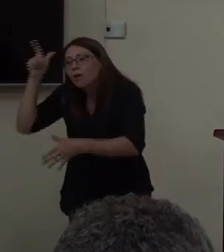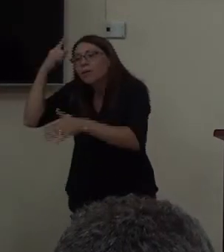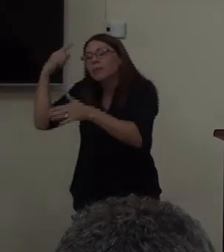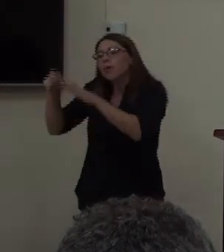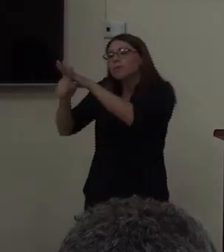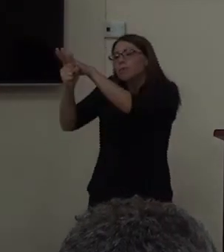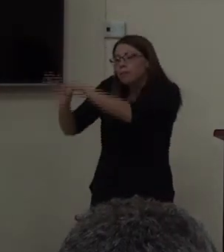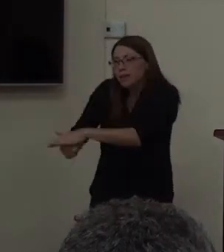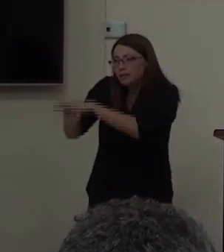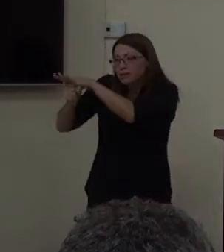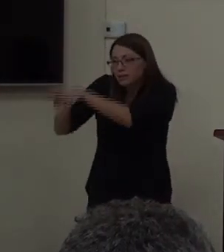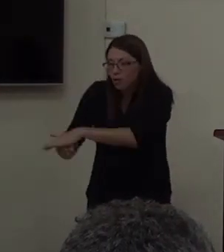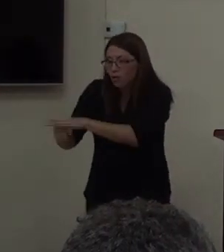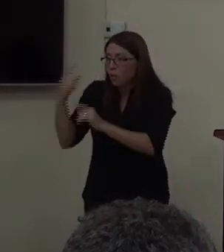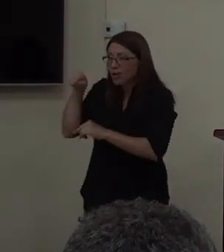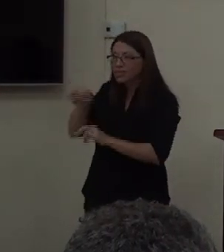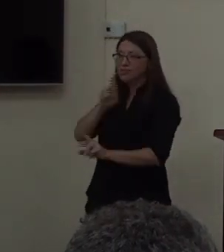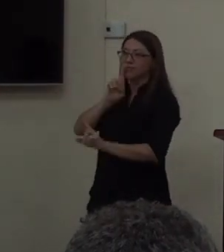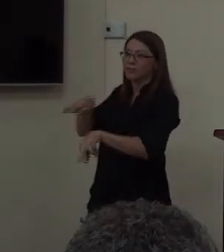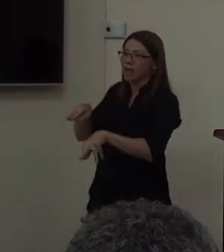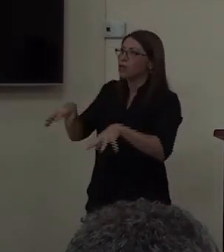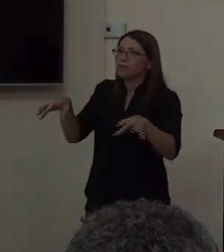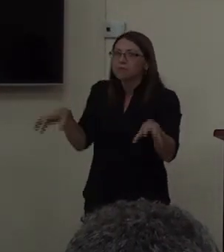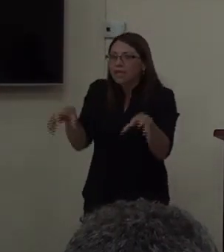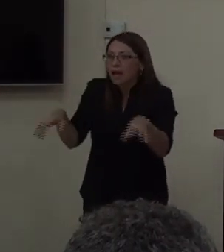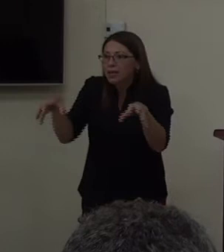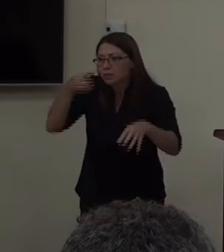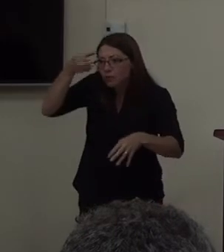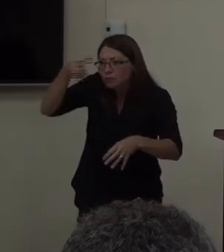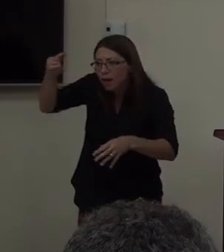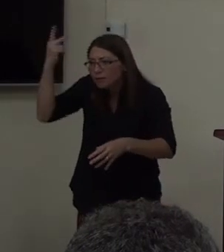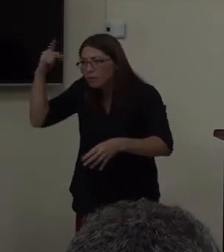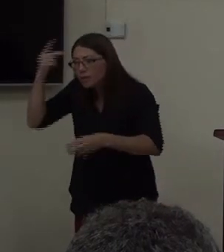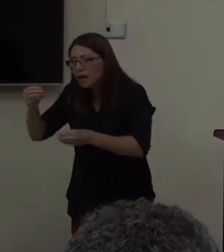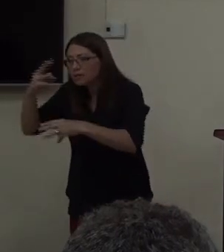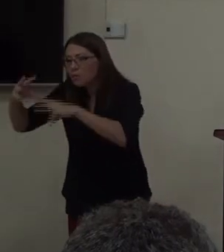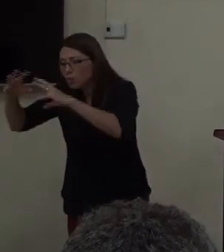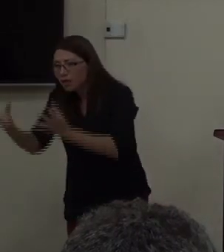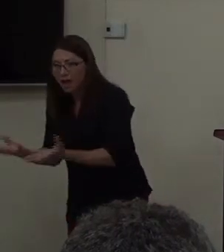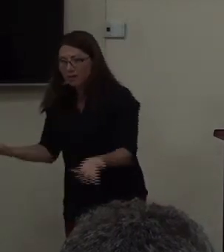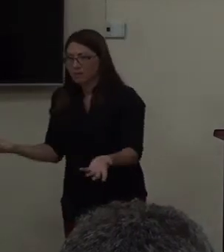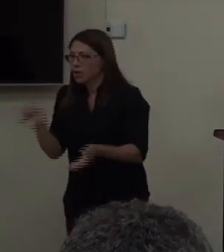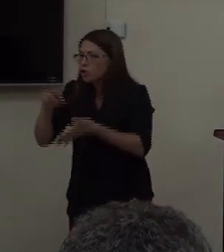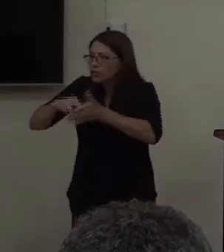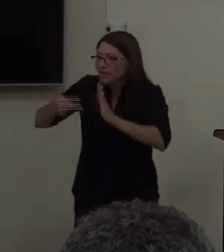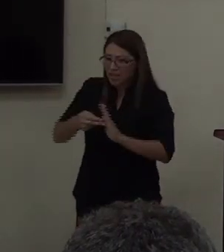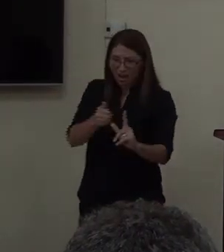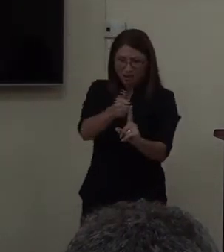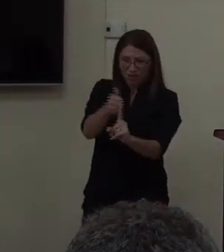eso lo lleva, ¿verdad?, las dinámicas culturales, políticas mundiales, ¿verdad? No es que necesariamente sea una